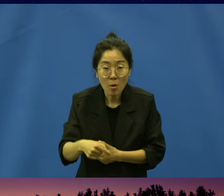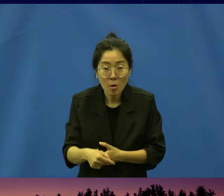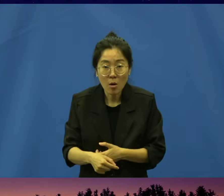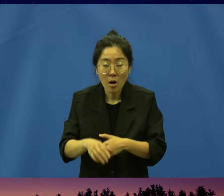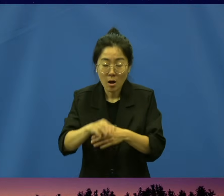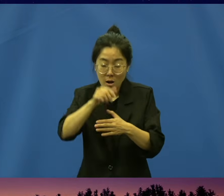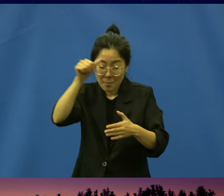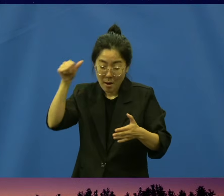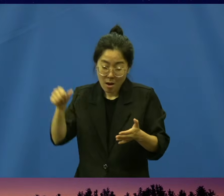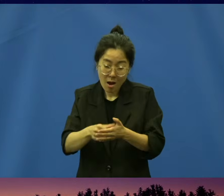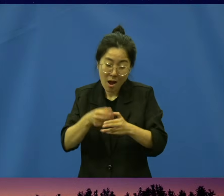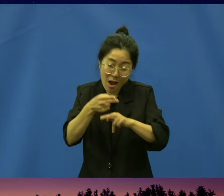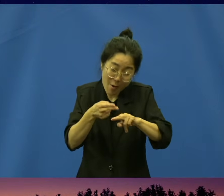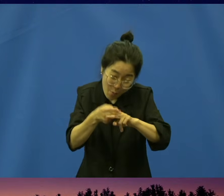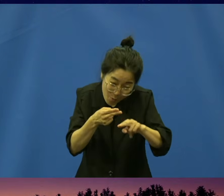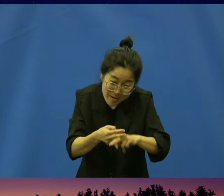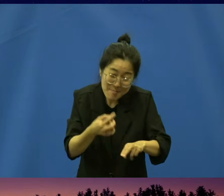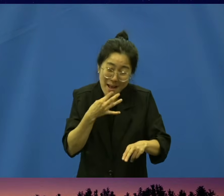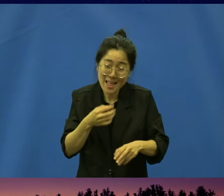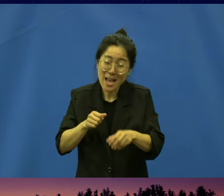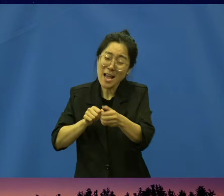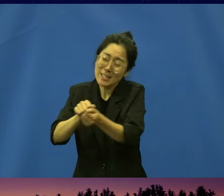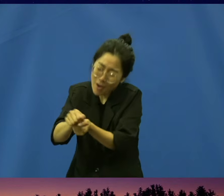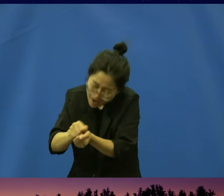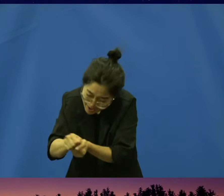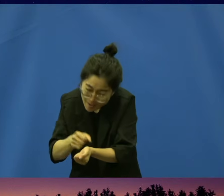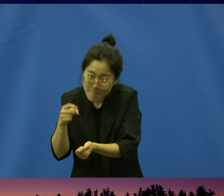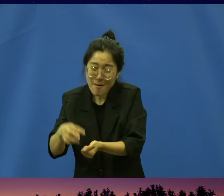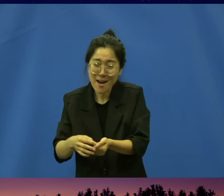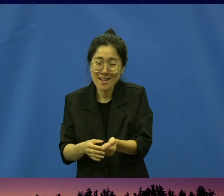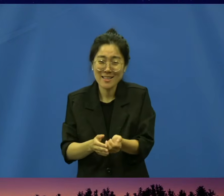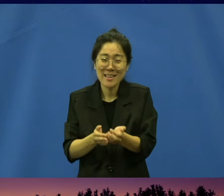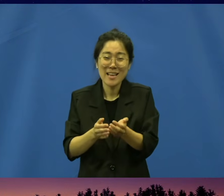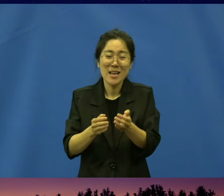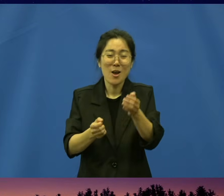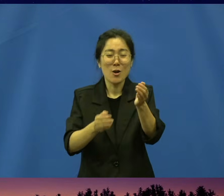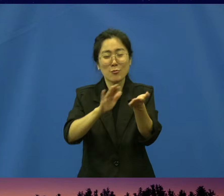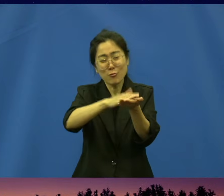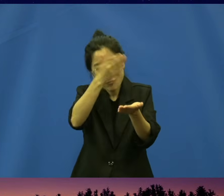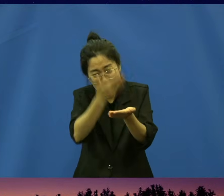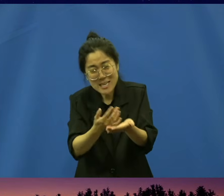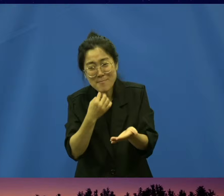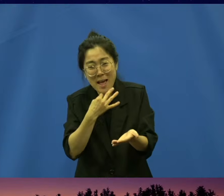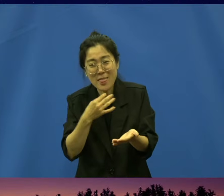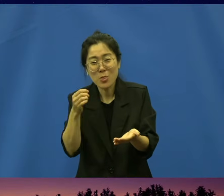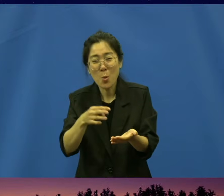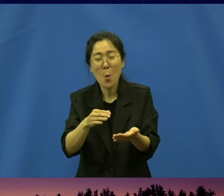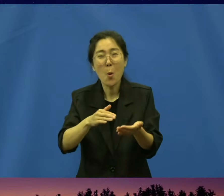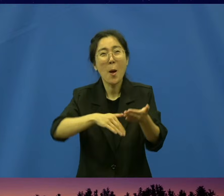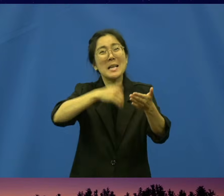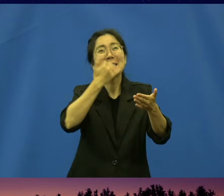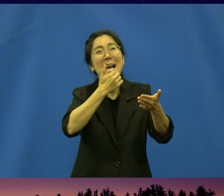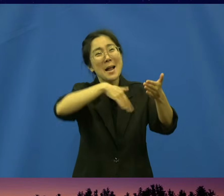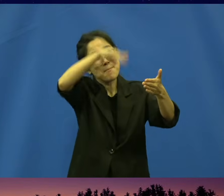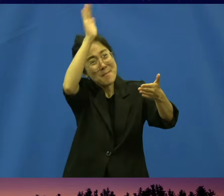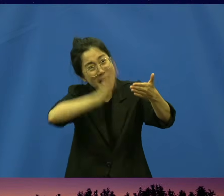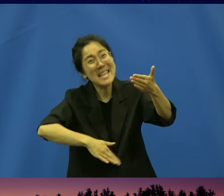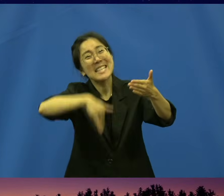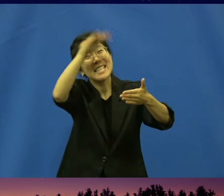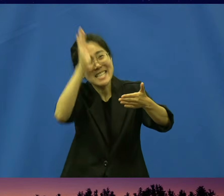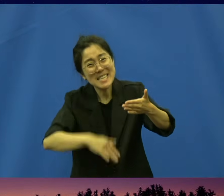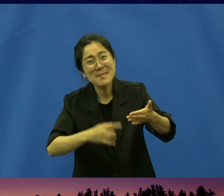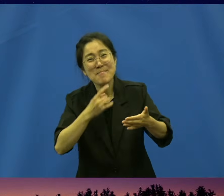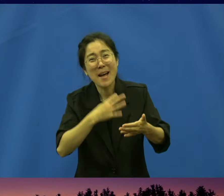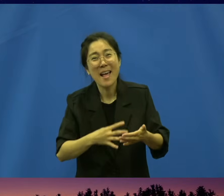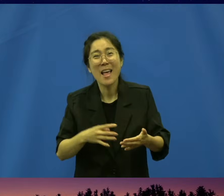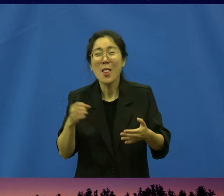어떤 사람은 설거지만 해요. 어떤 사람은 자동차 수리만 해요. 어떤 사람은 페인트 칠만 해요. 어떤 사람은 전도만 해요.